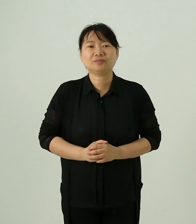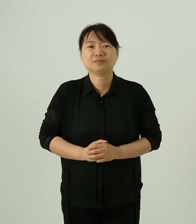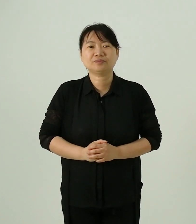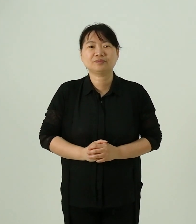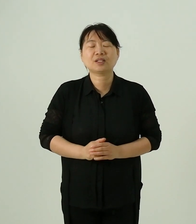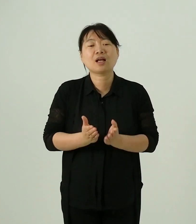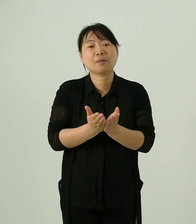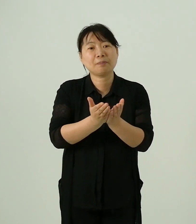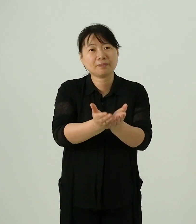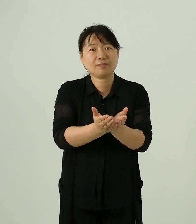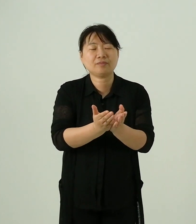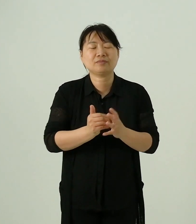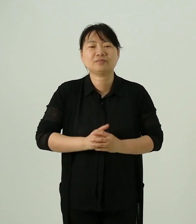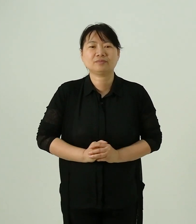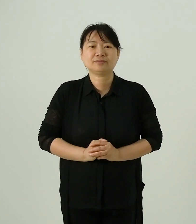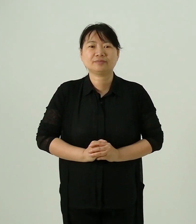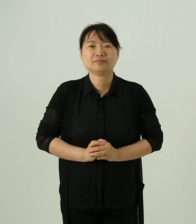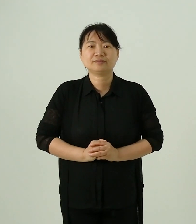배는